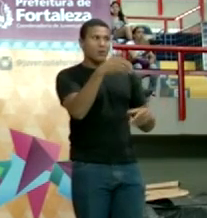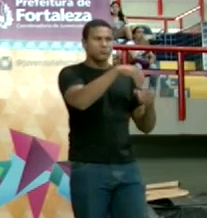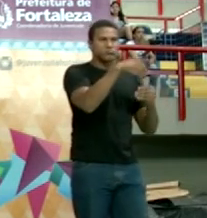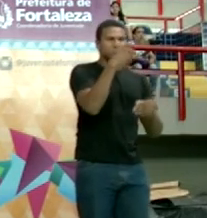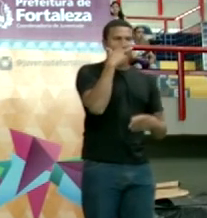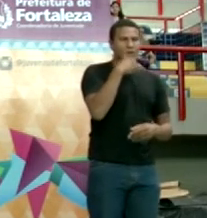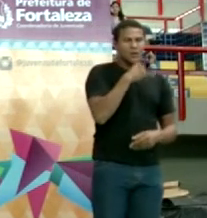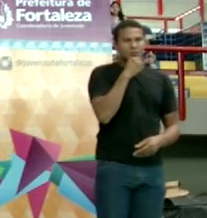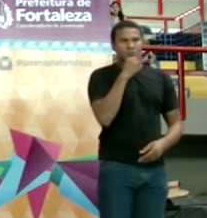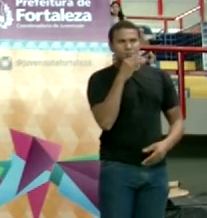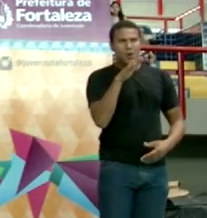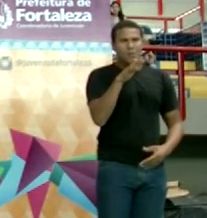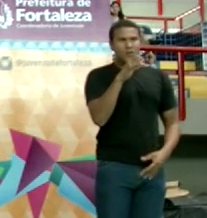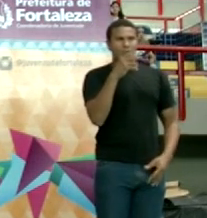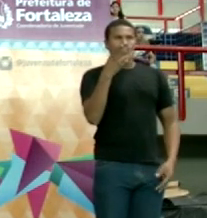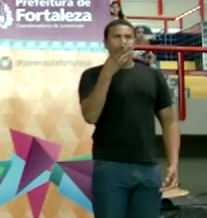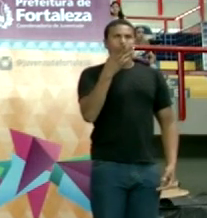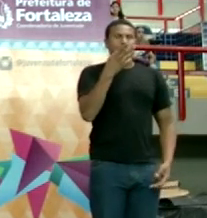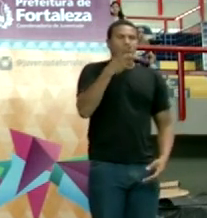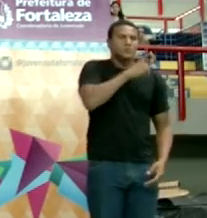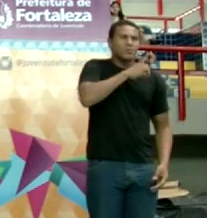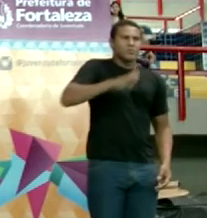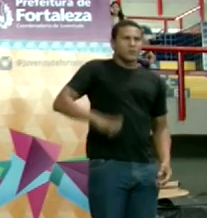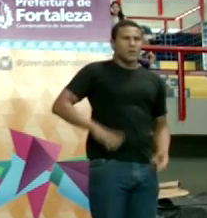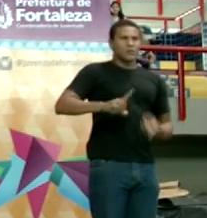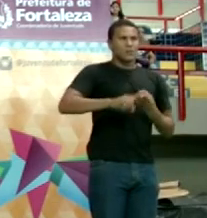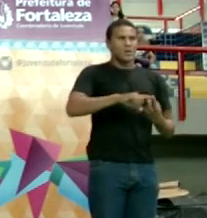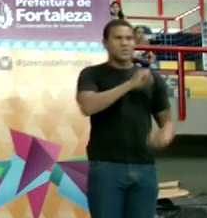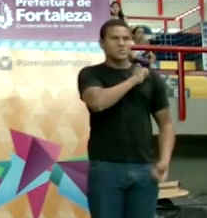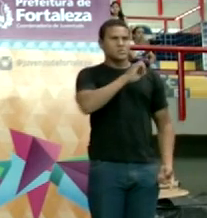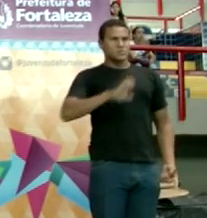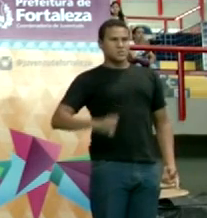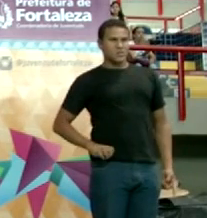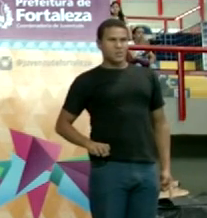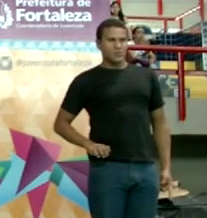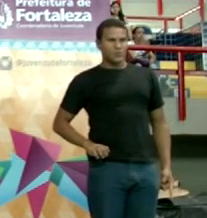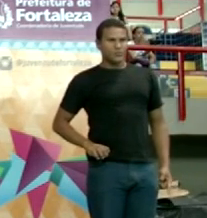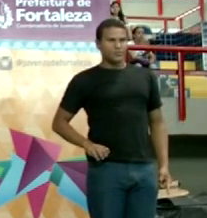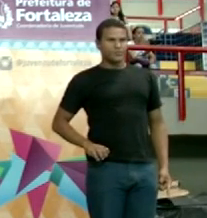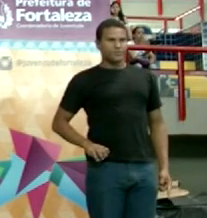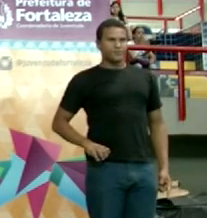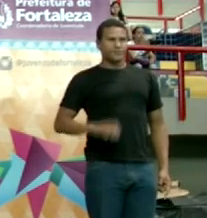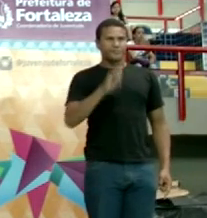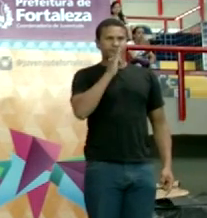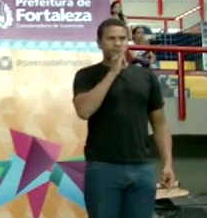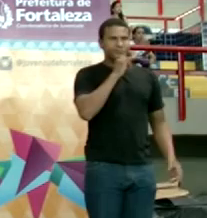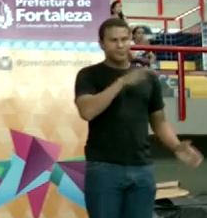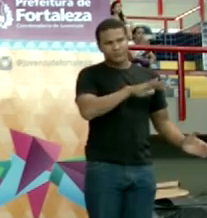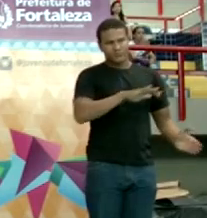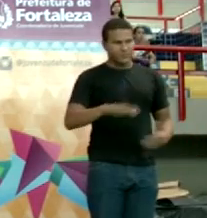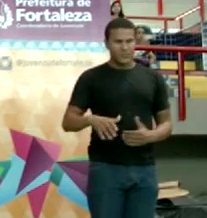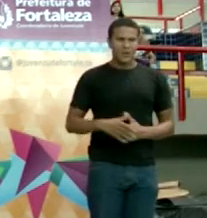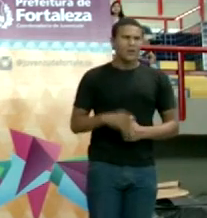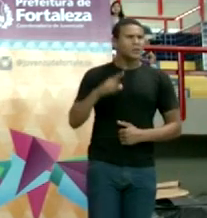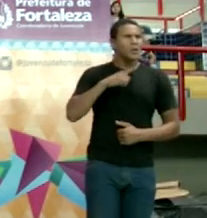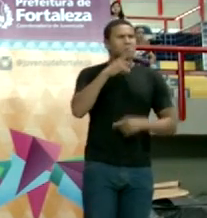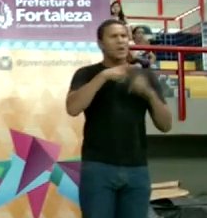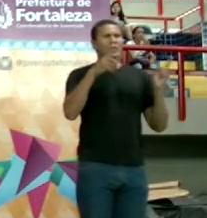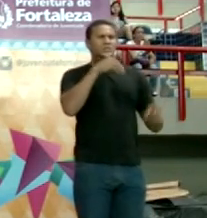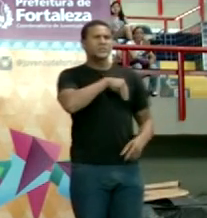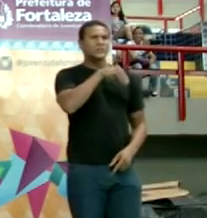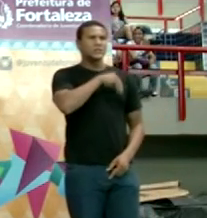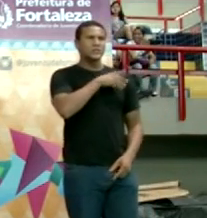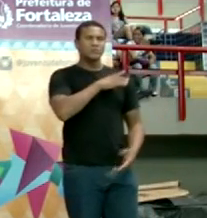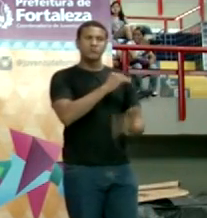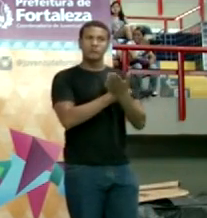mil réis, e para senador, que era o indivíduo que tinha 800 mil réis. Ora, mas essa renda era altíssima, era